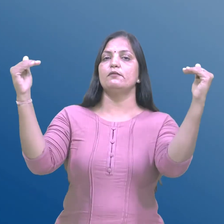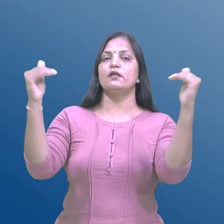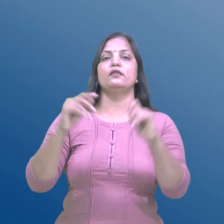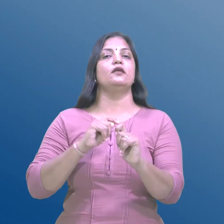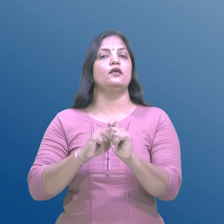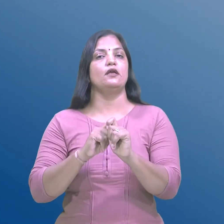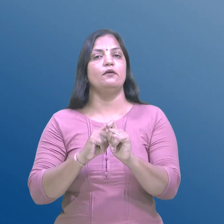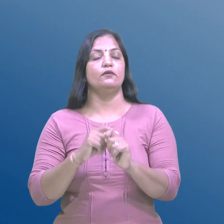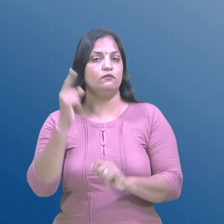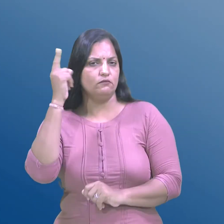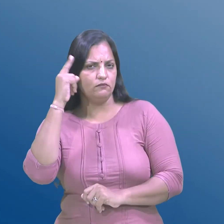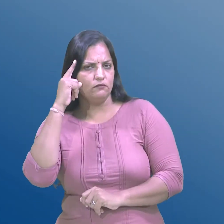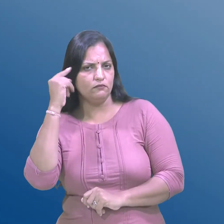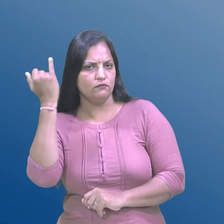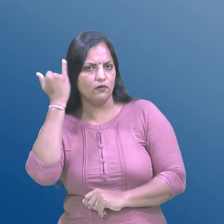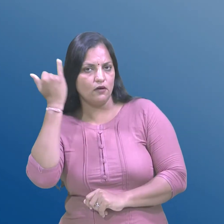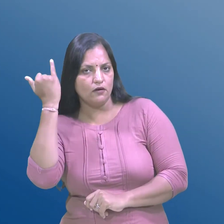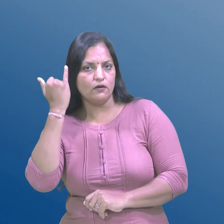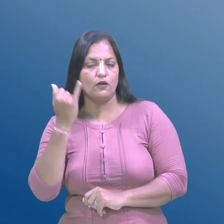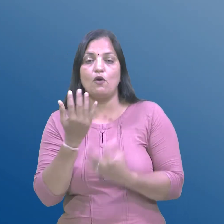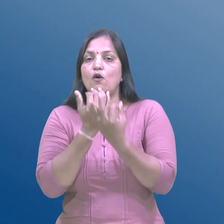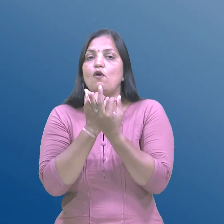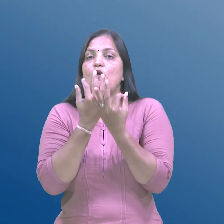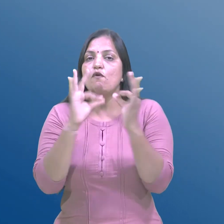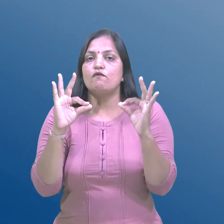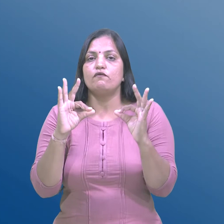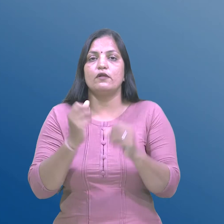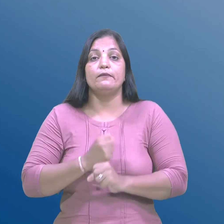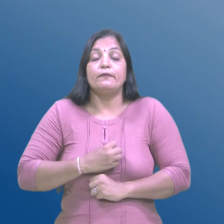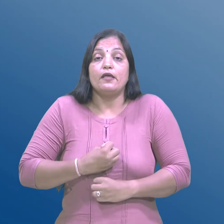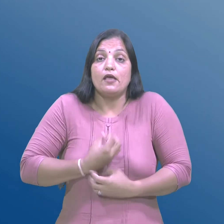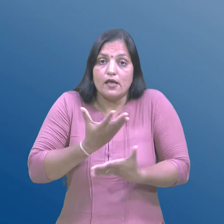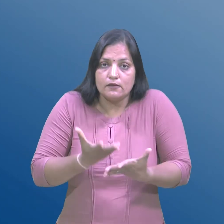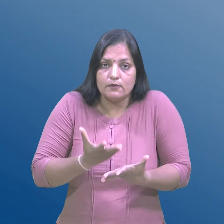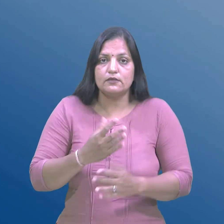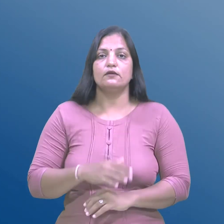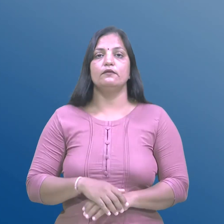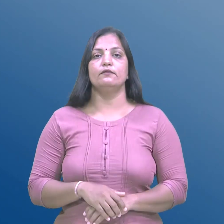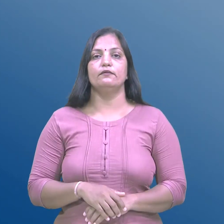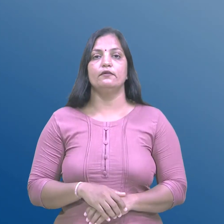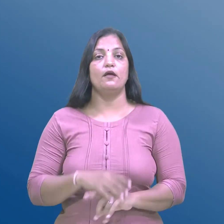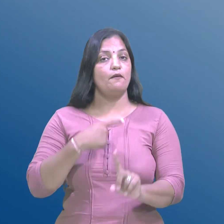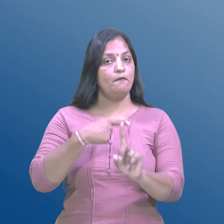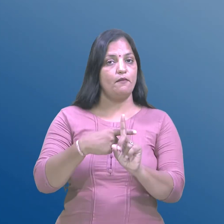તેમના વિચારો મુક્ત રીતે વ્યક્ત કરવા અને તેમને અધિકારો મળી